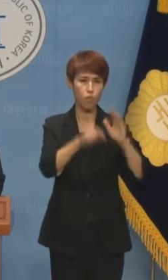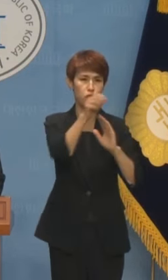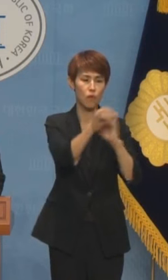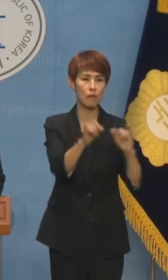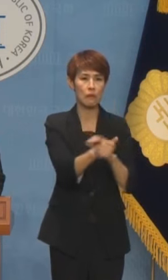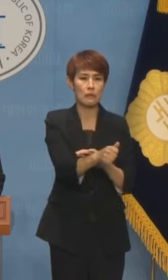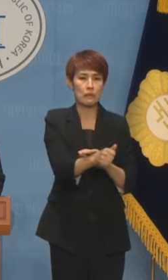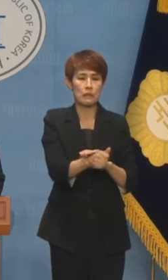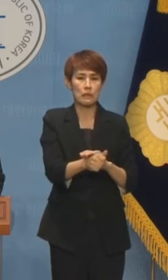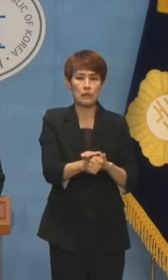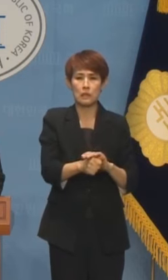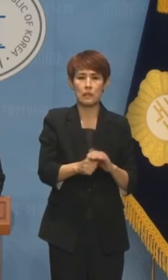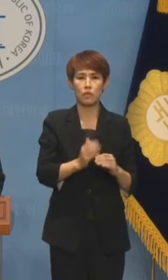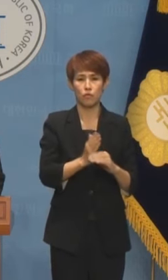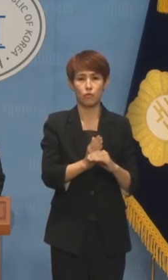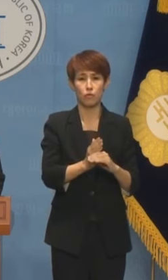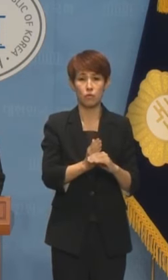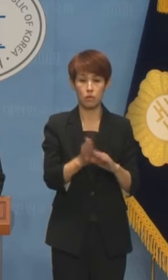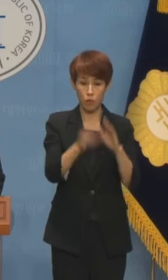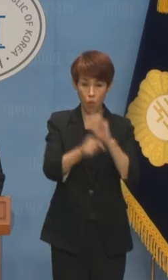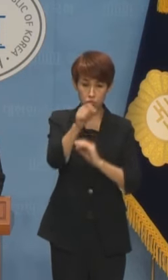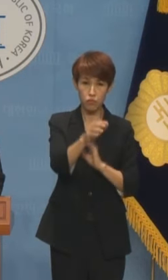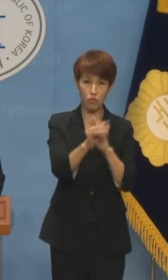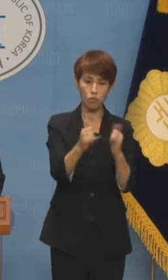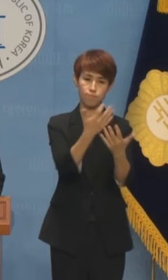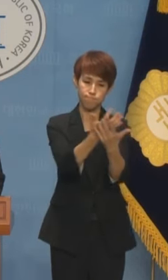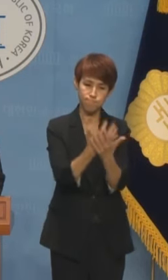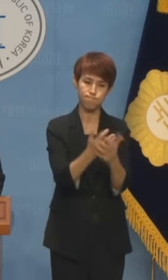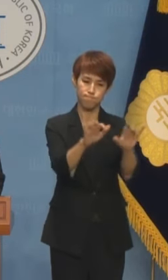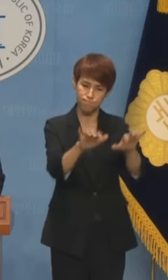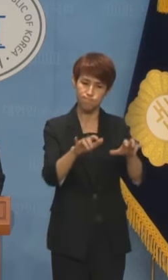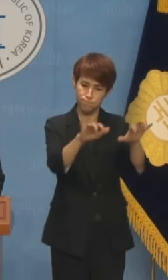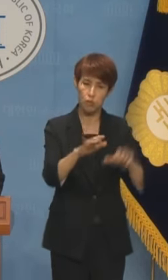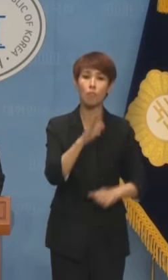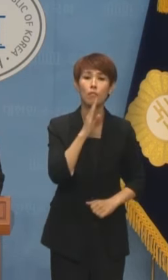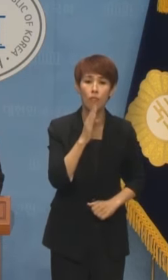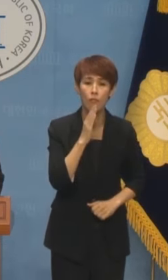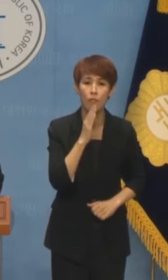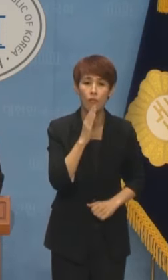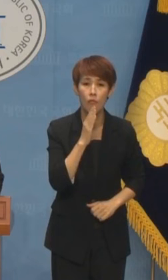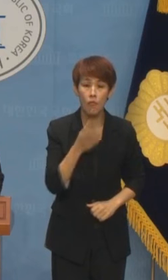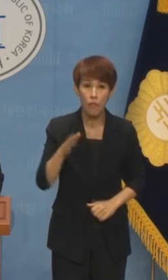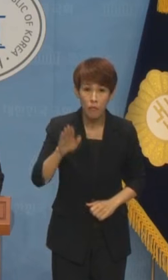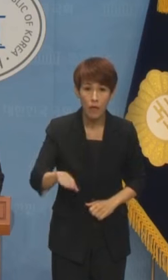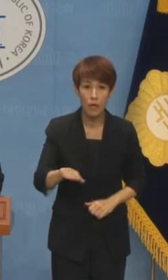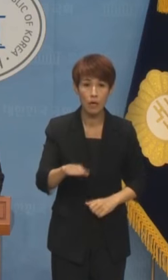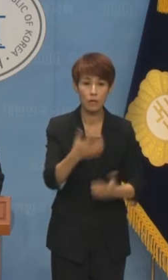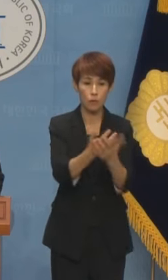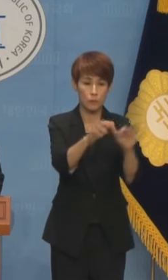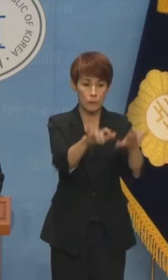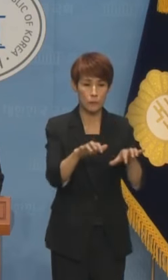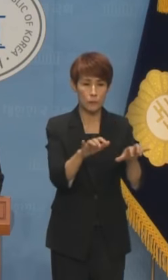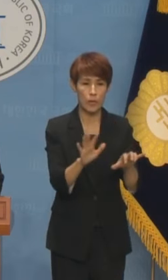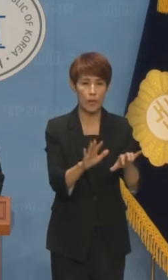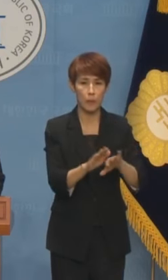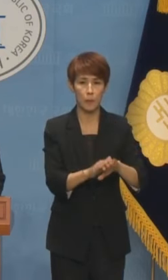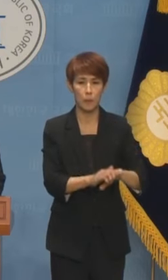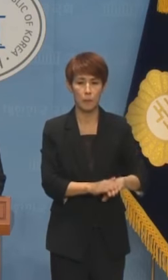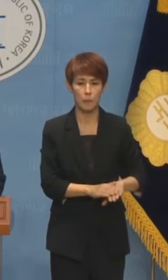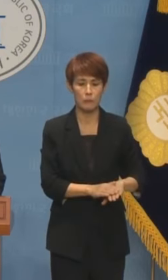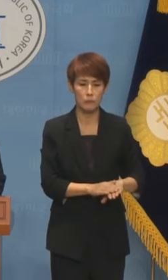있습니다. 공무원은 적극적으로 문서를 생산해야 함에도 불구하고 문서를 생산하지 않는